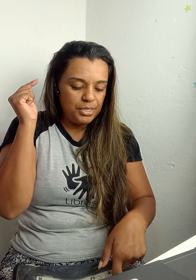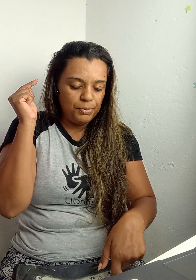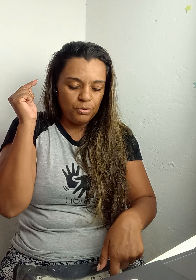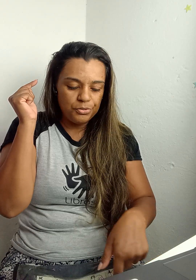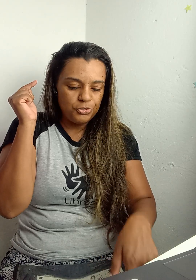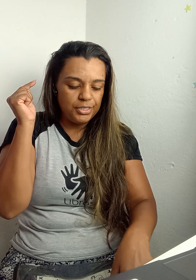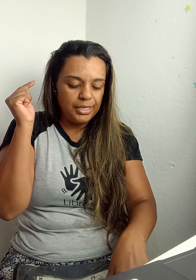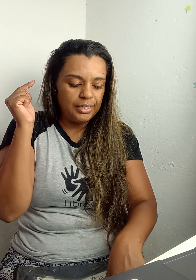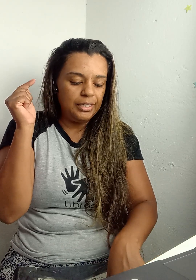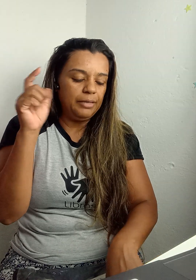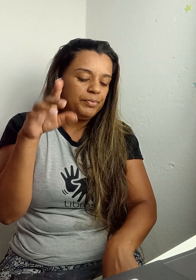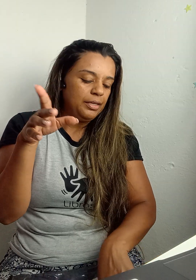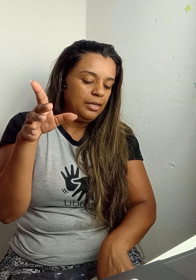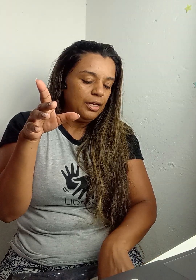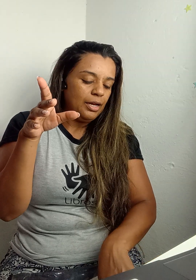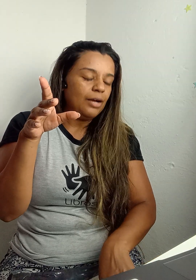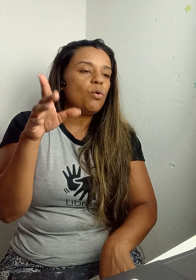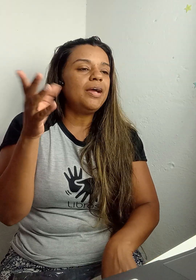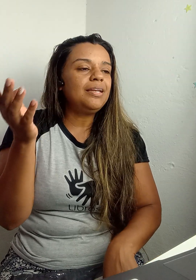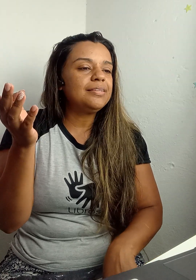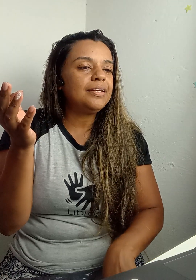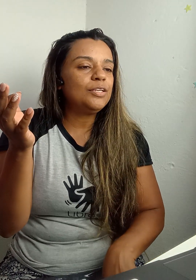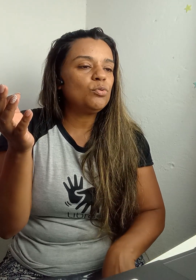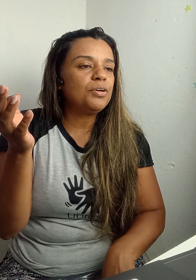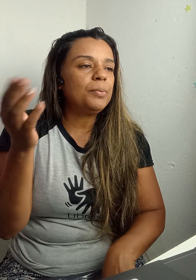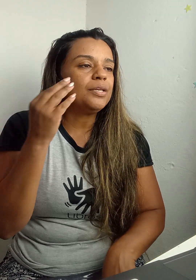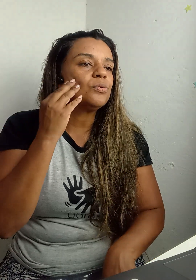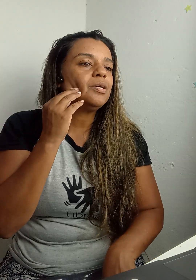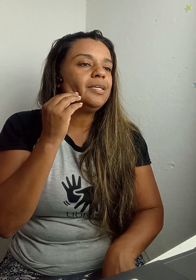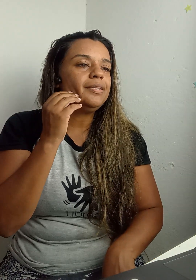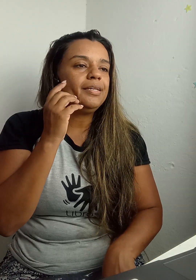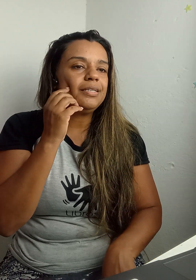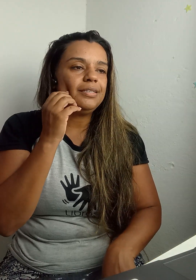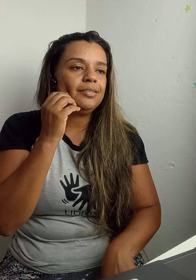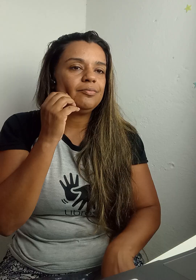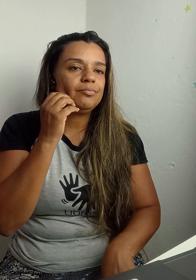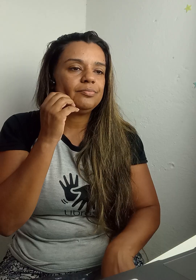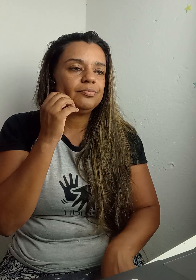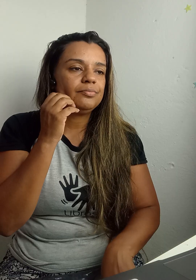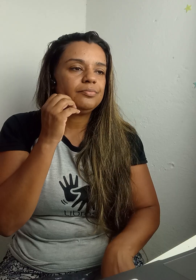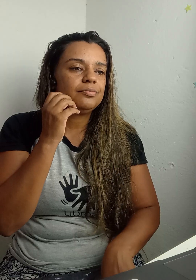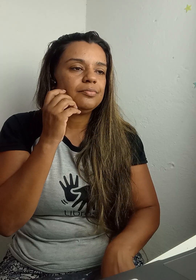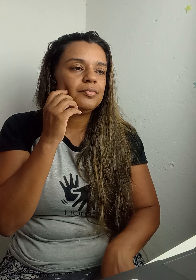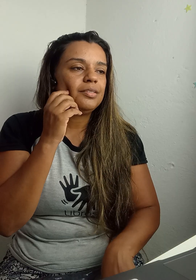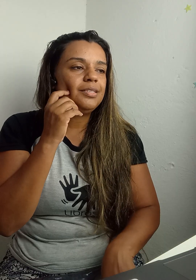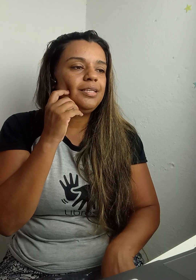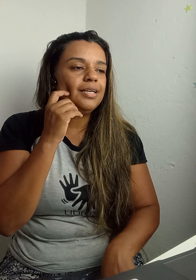sempre gosto de dar, que nem... qual é a letra E do alfabeto? Letrinha E. Letrinha